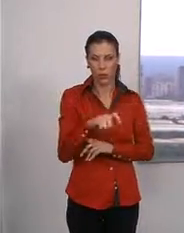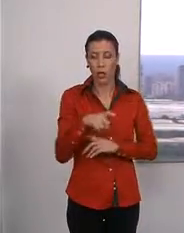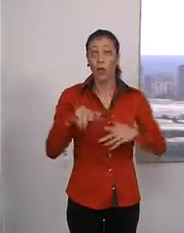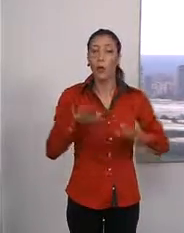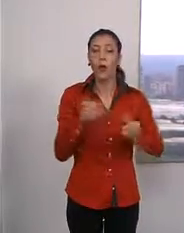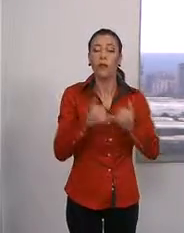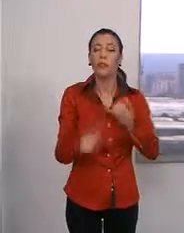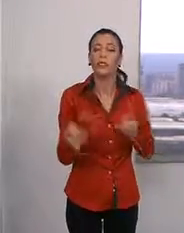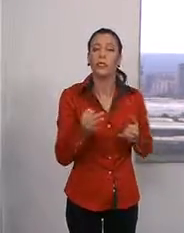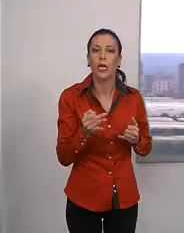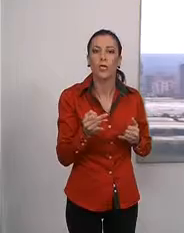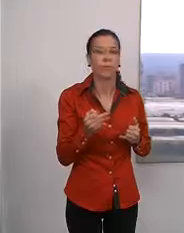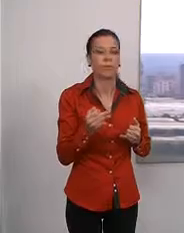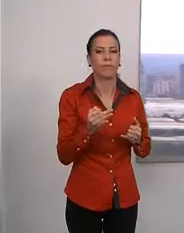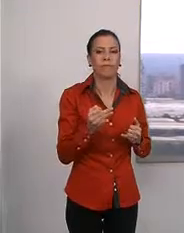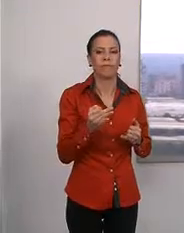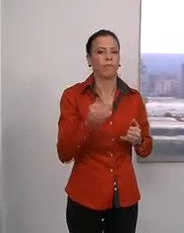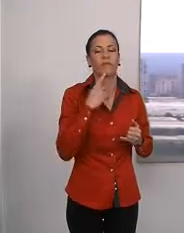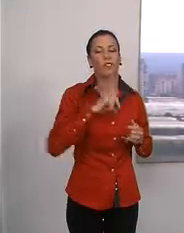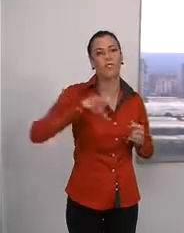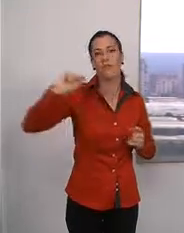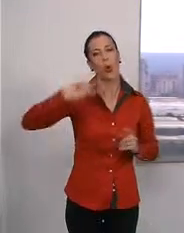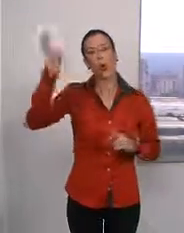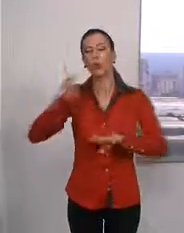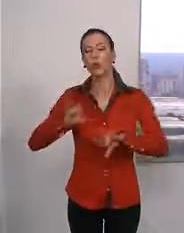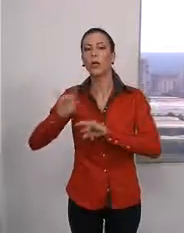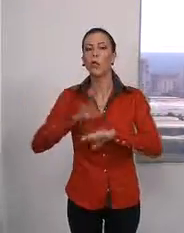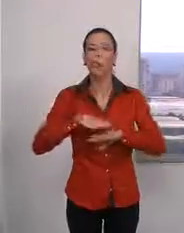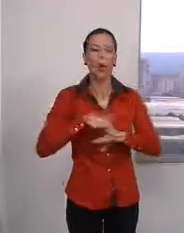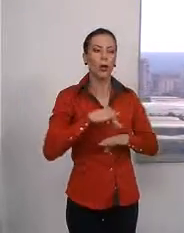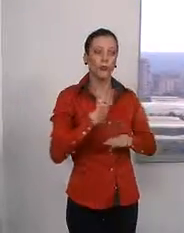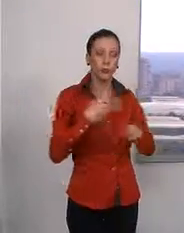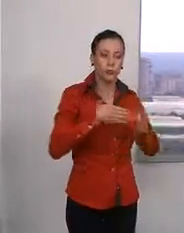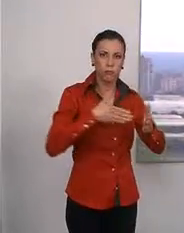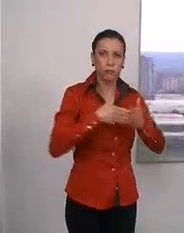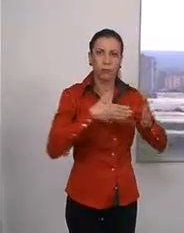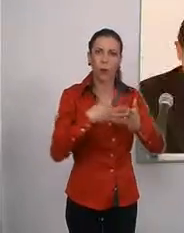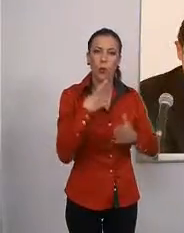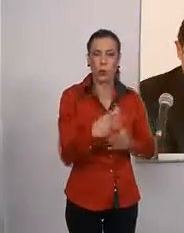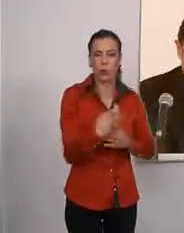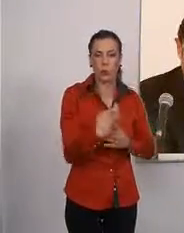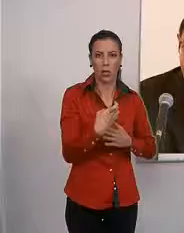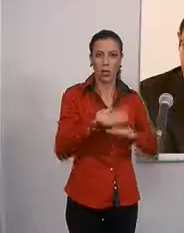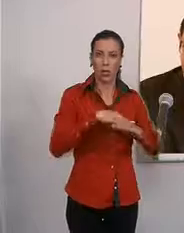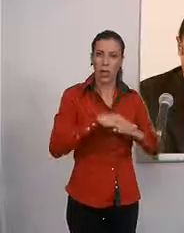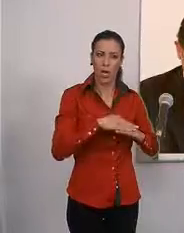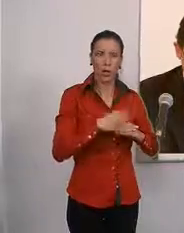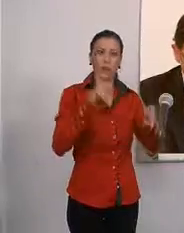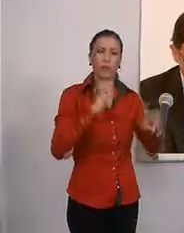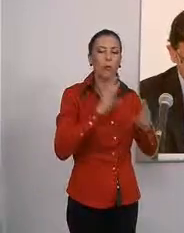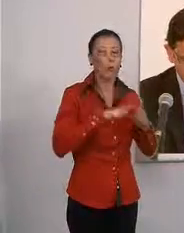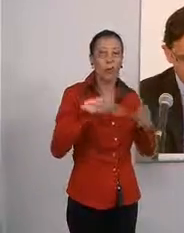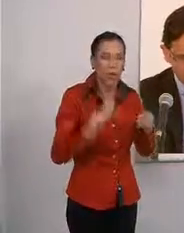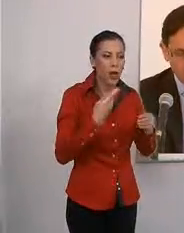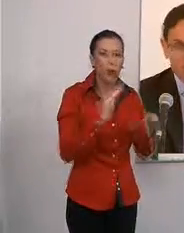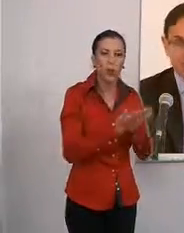que finalmente se marchan a otros territorios por las dificultades que encuentran en el camino a la hora de